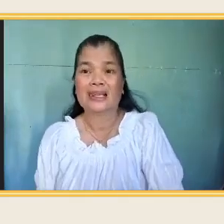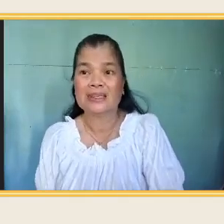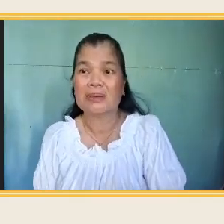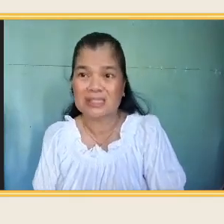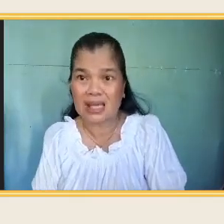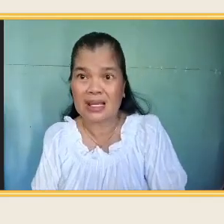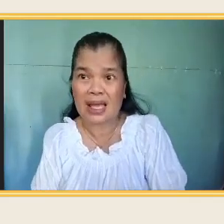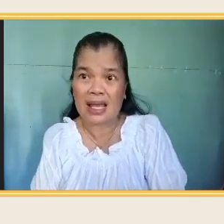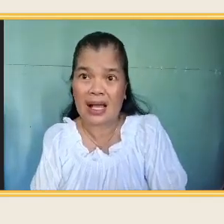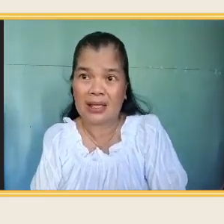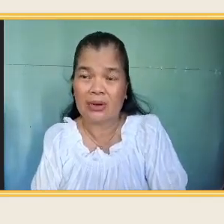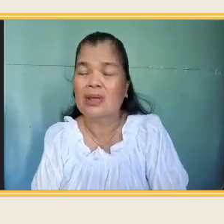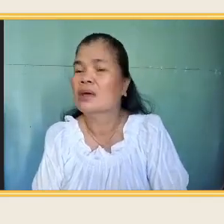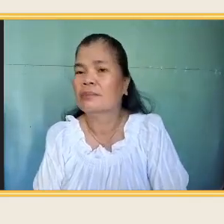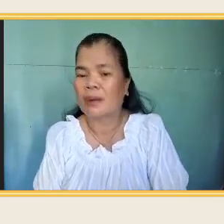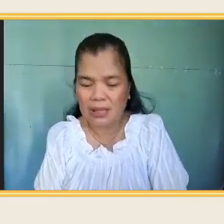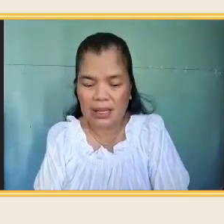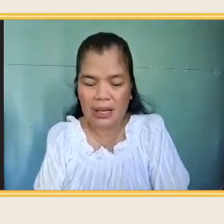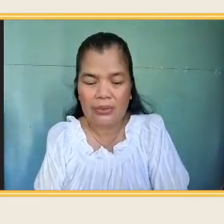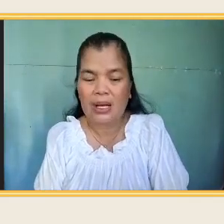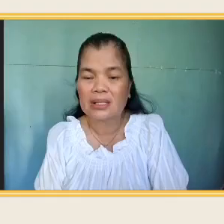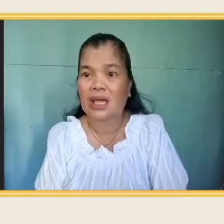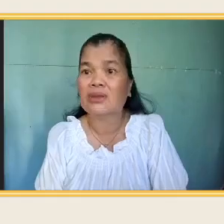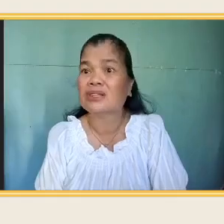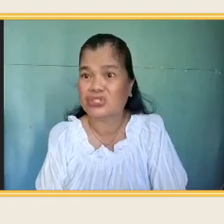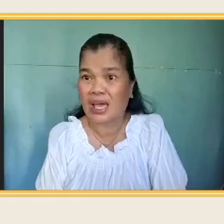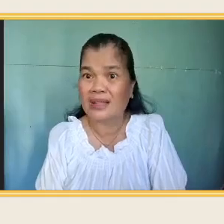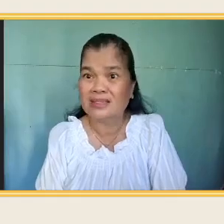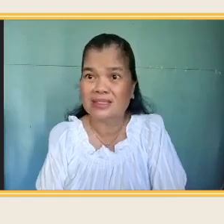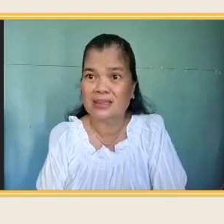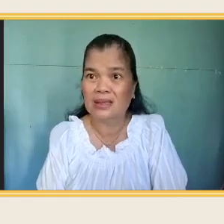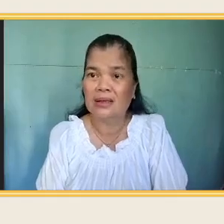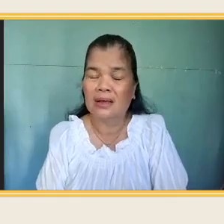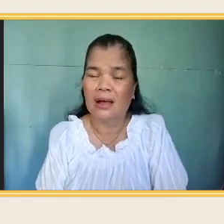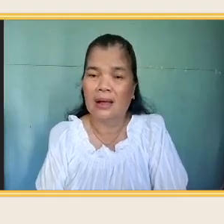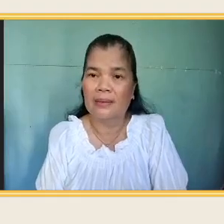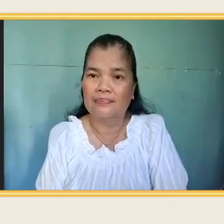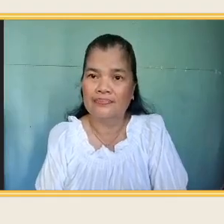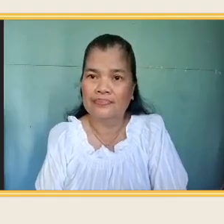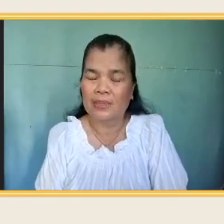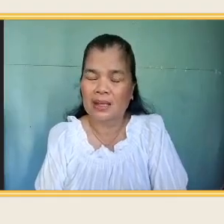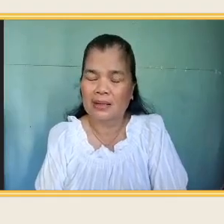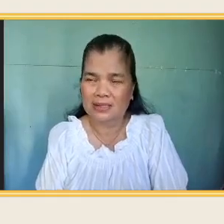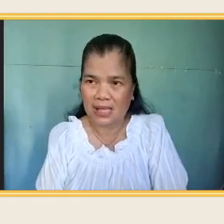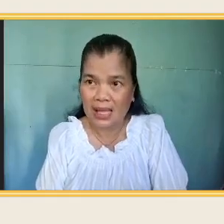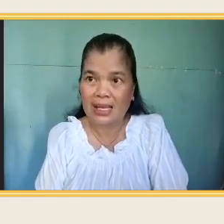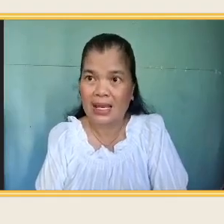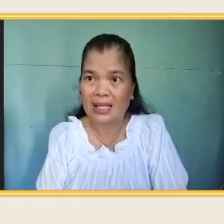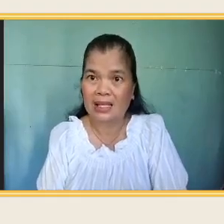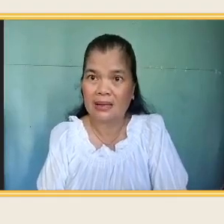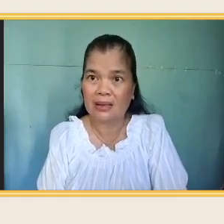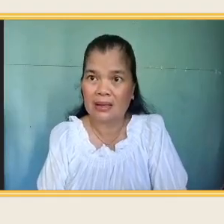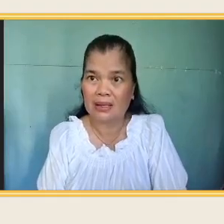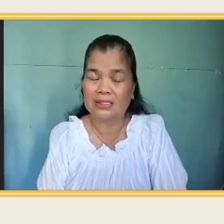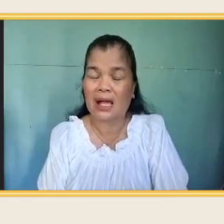Okay? Kasi mas yan ang kailangan. Pag nagkaroon na lang tayo ng chance, saka